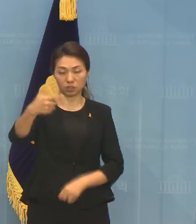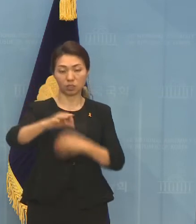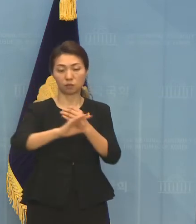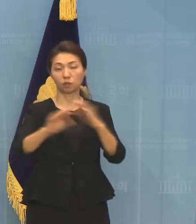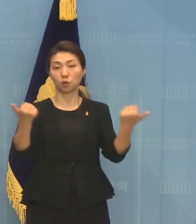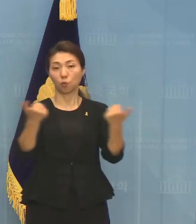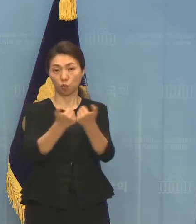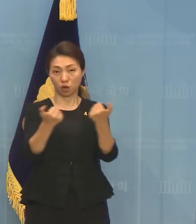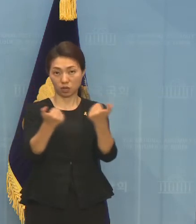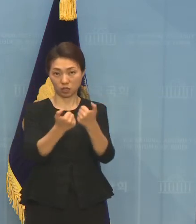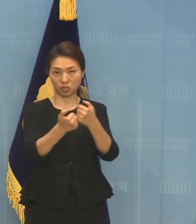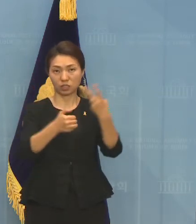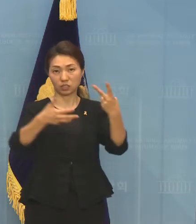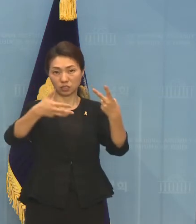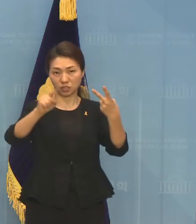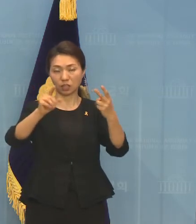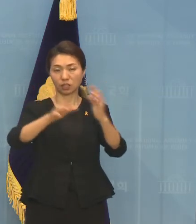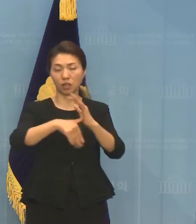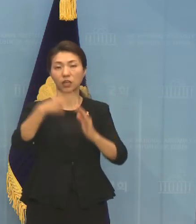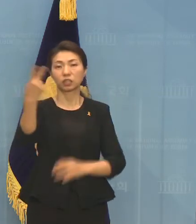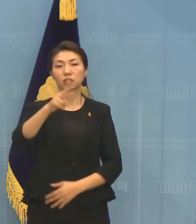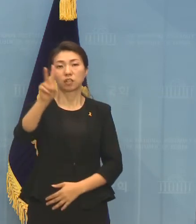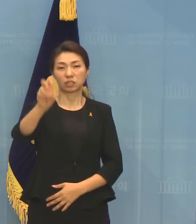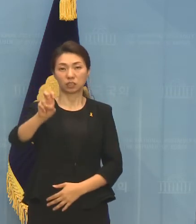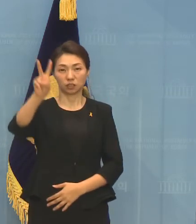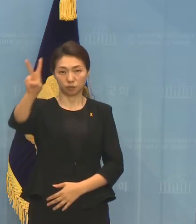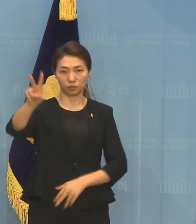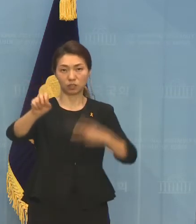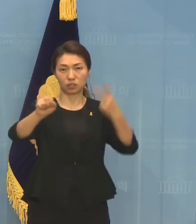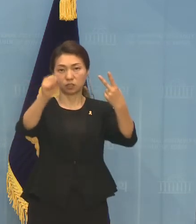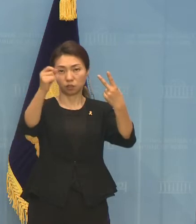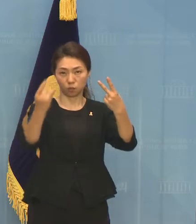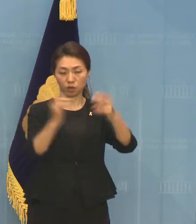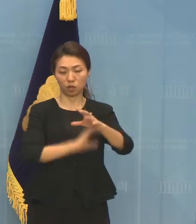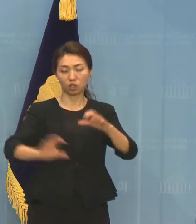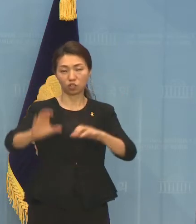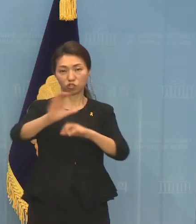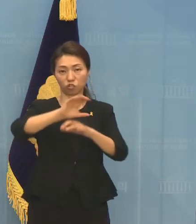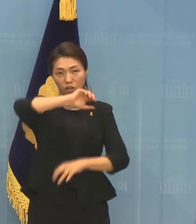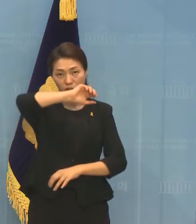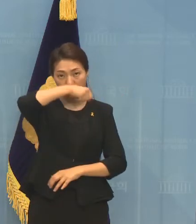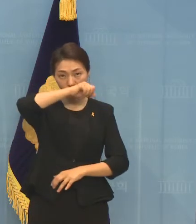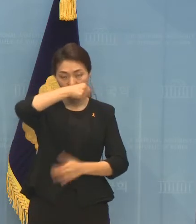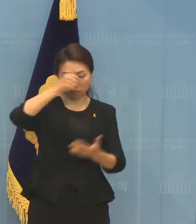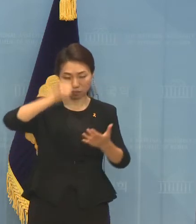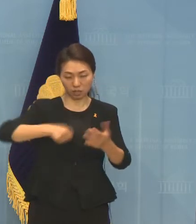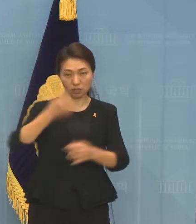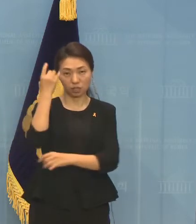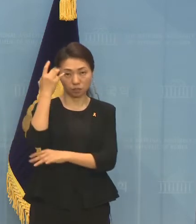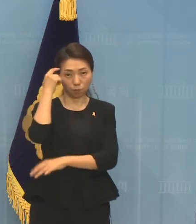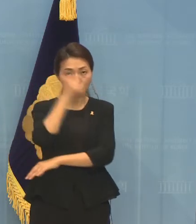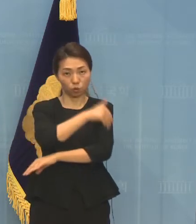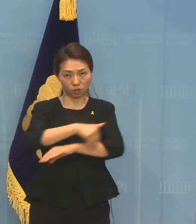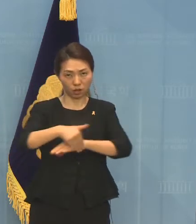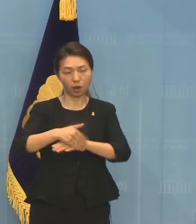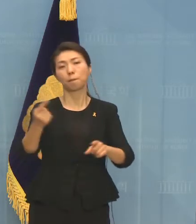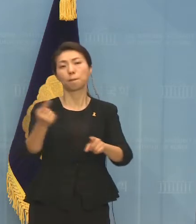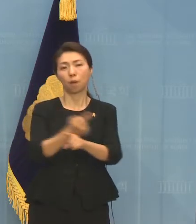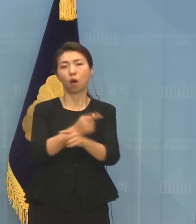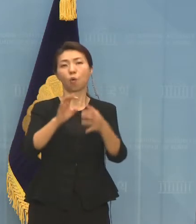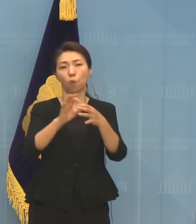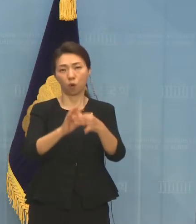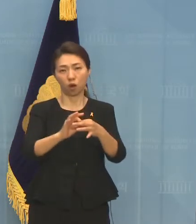2차 본회의에서는 2022년도 제2회 추가경정예산안 및 기금운용계획 변경안에 대한